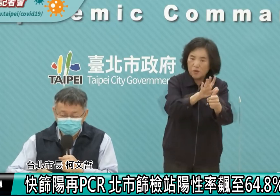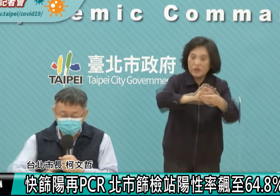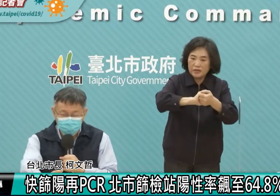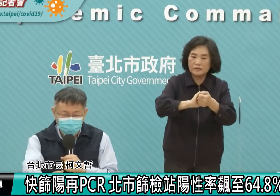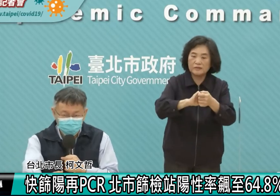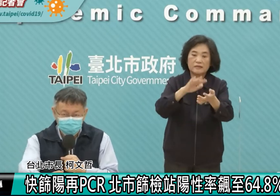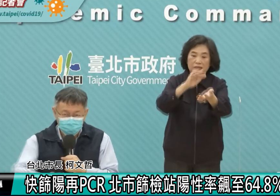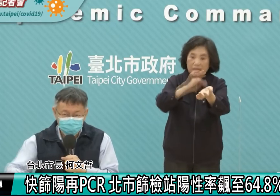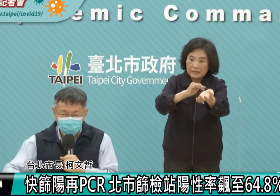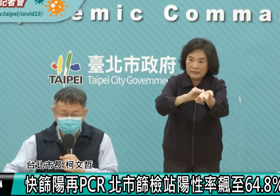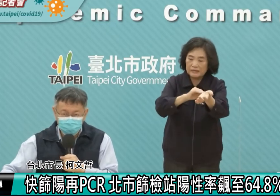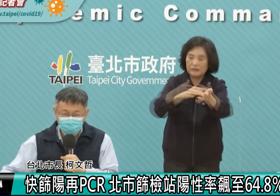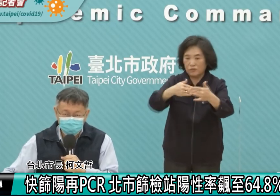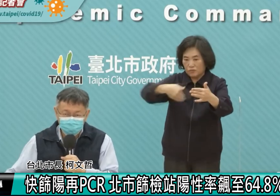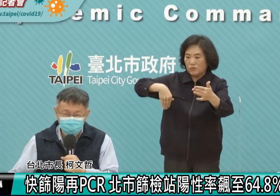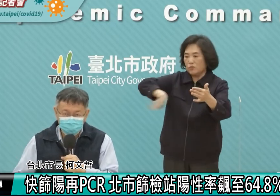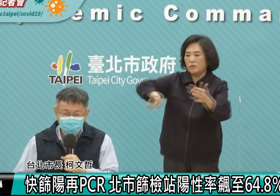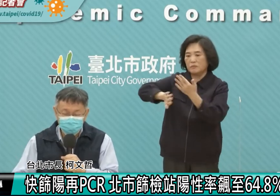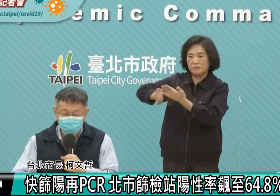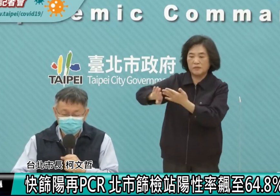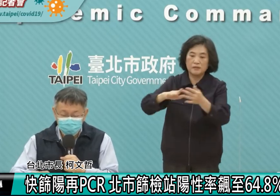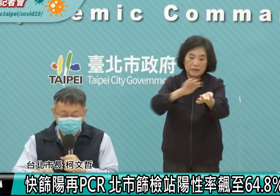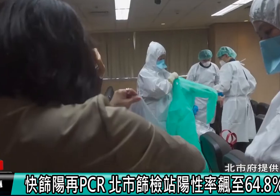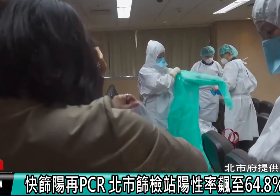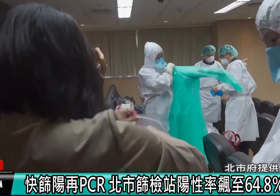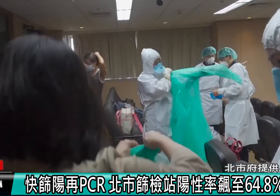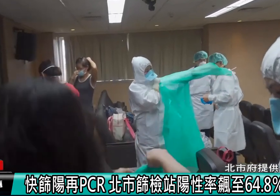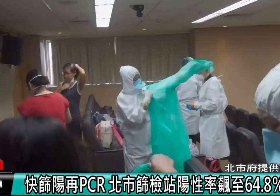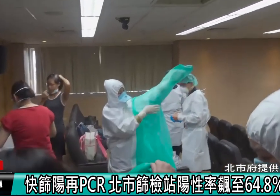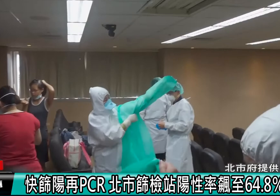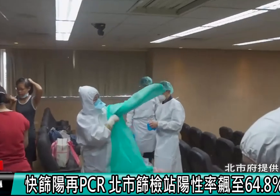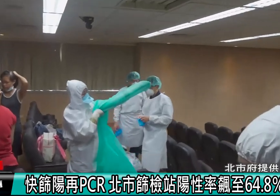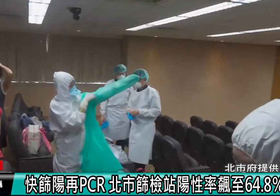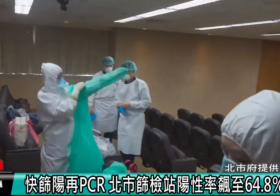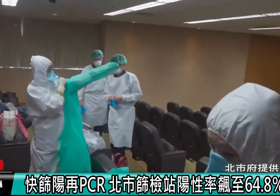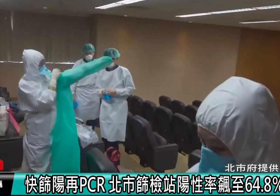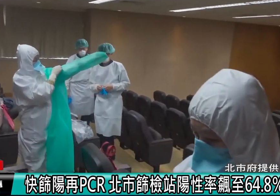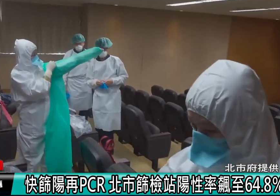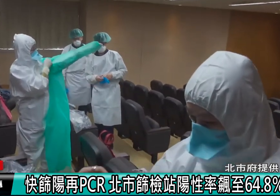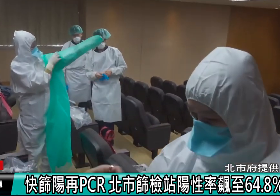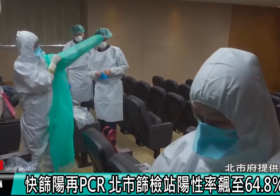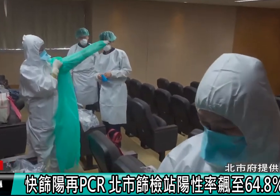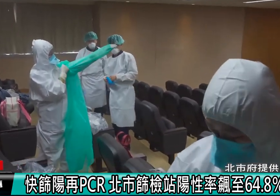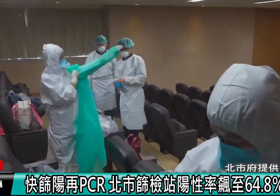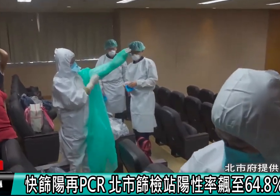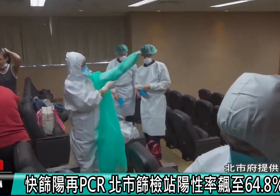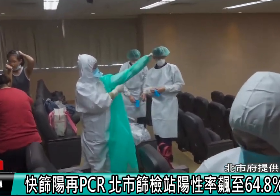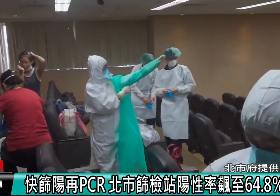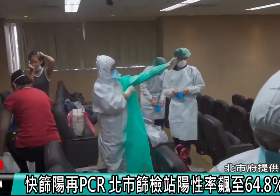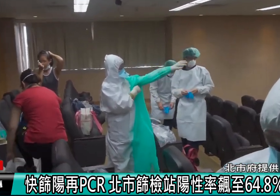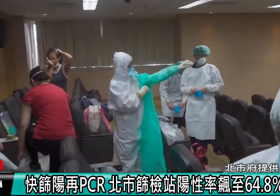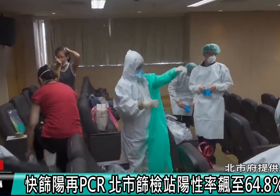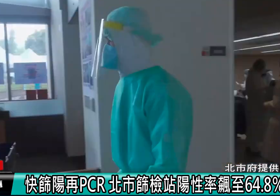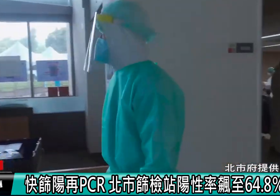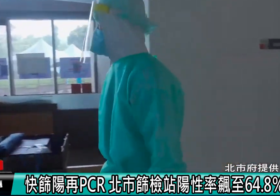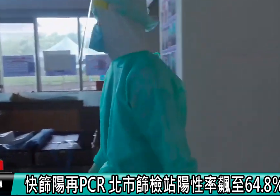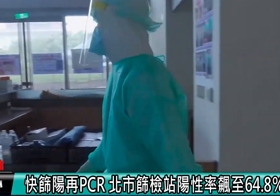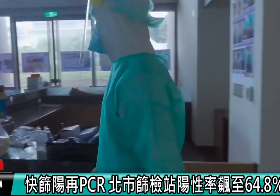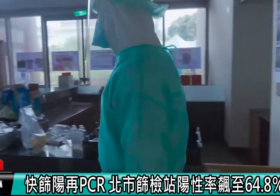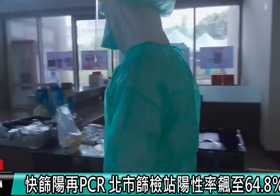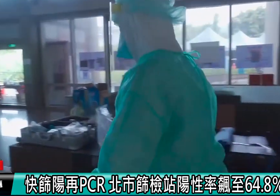医院跟急诊外面，我们要保护医院的量能。 北市也预计尽快开设快筛确诊及门